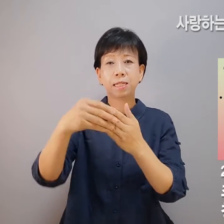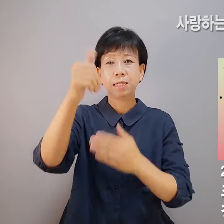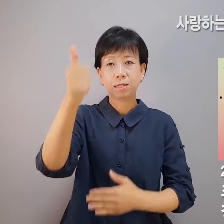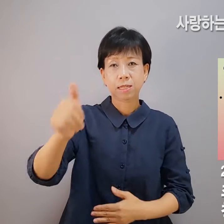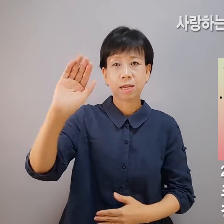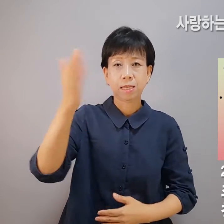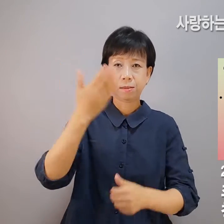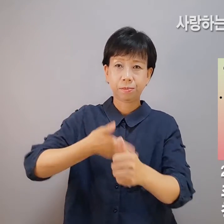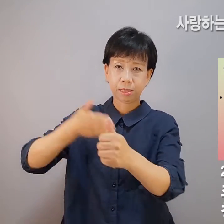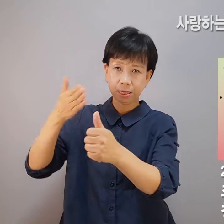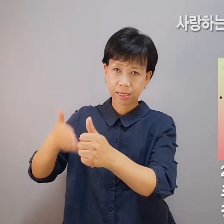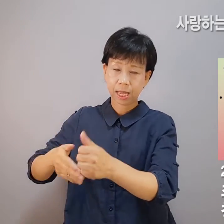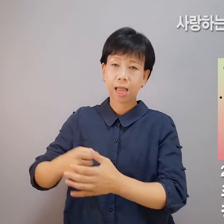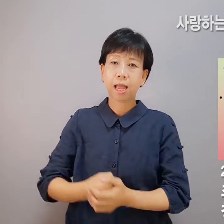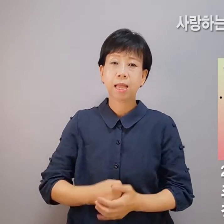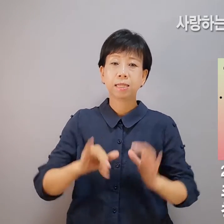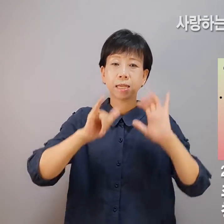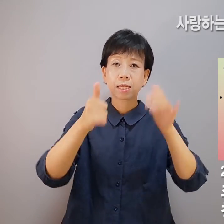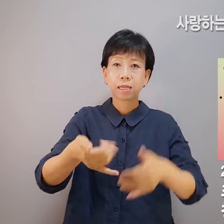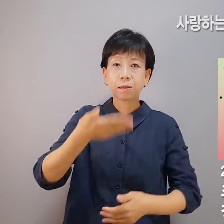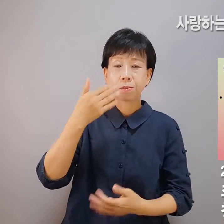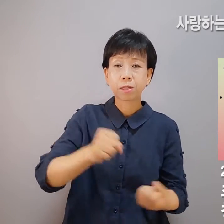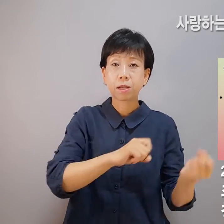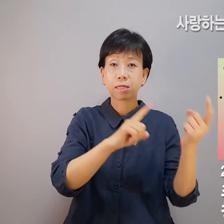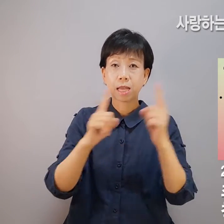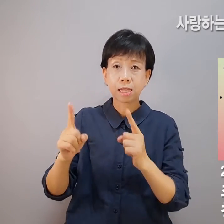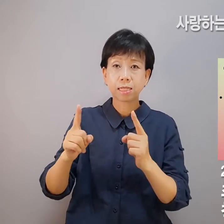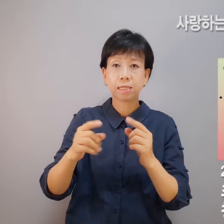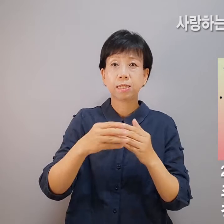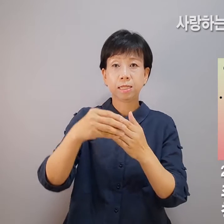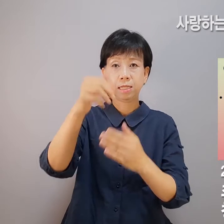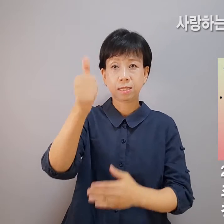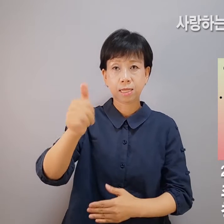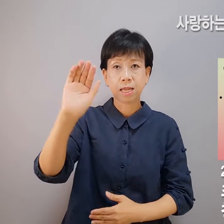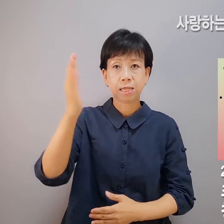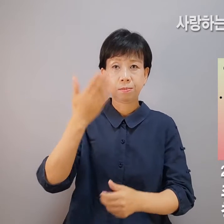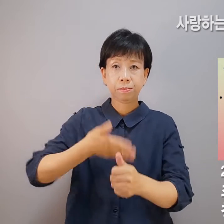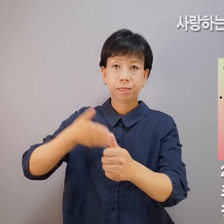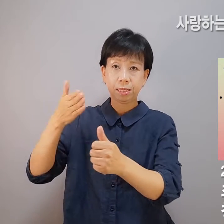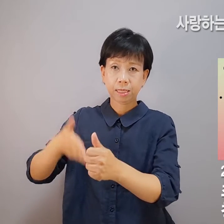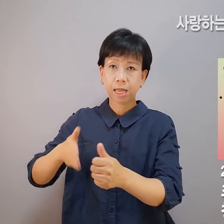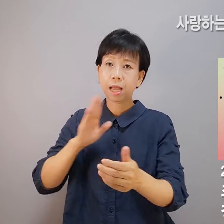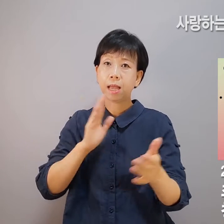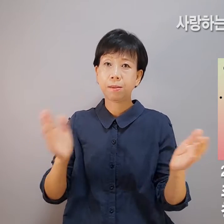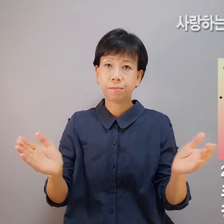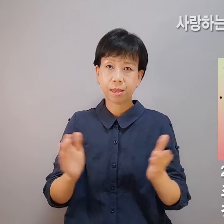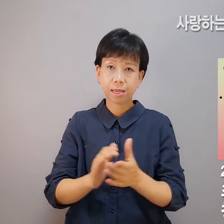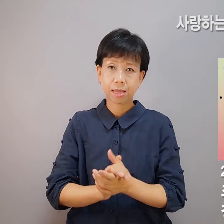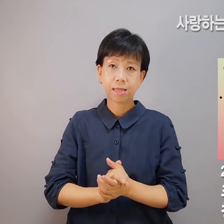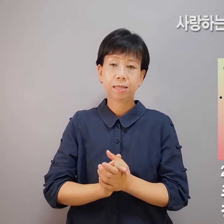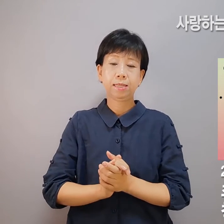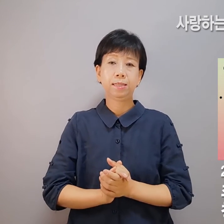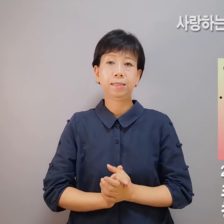됩시다. 세계를 먹여 살리는 리더가 됩시다. 아멘.